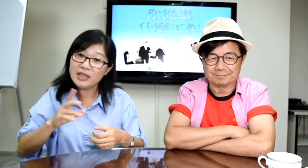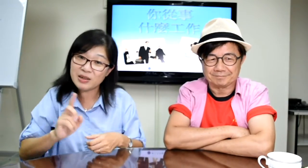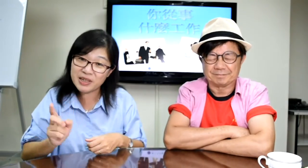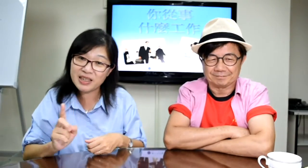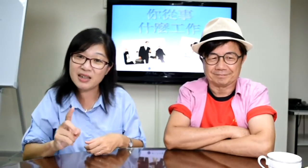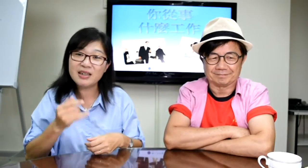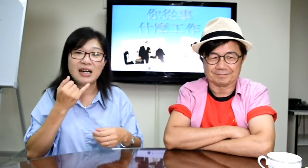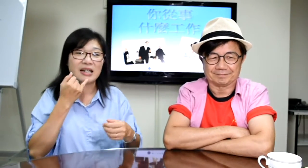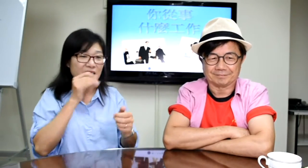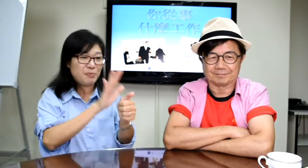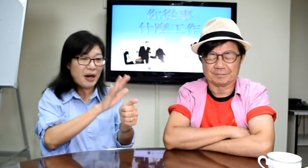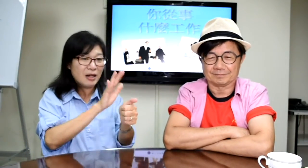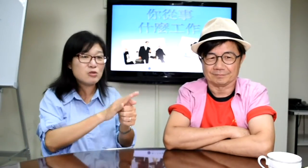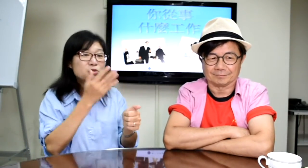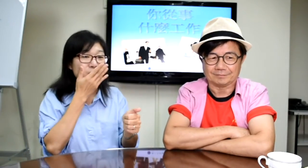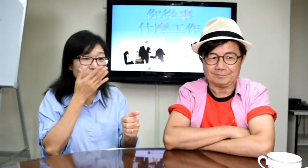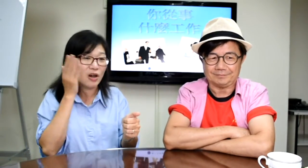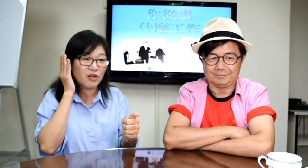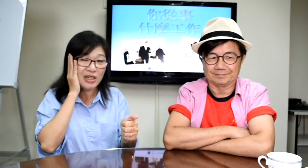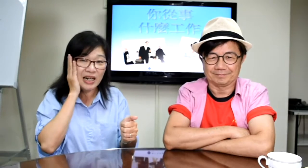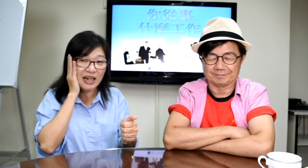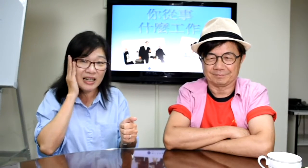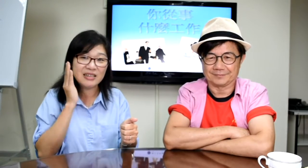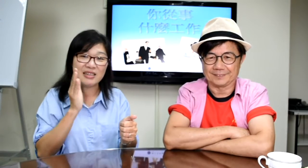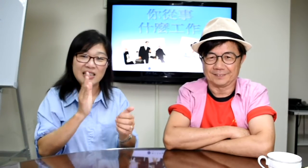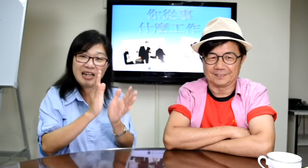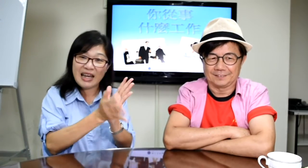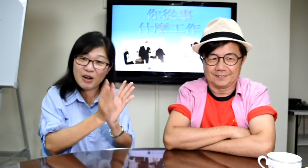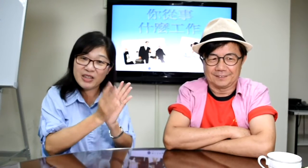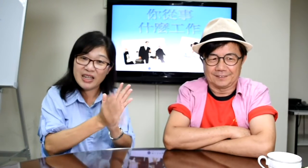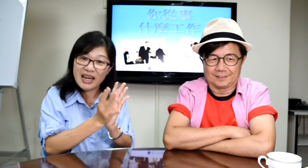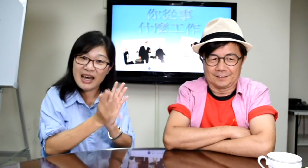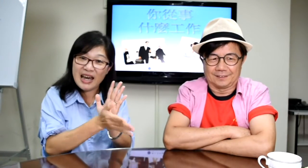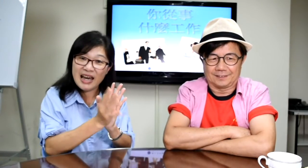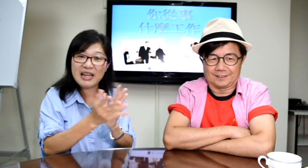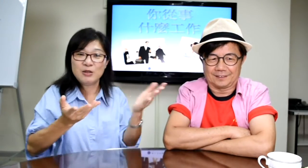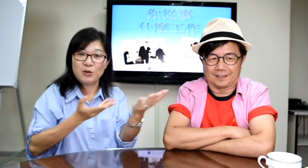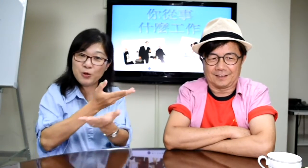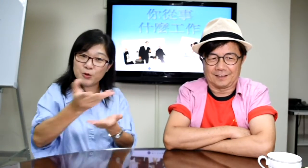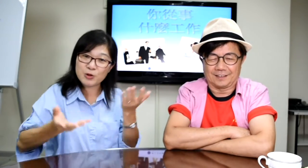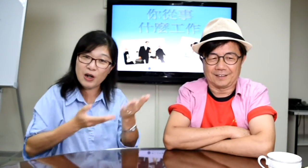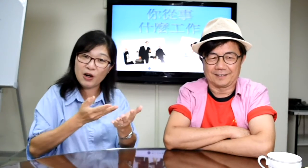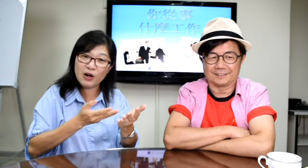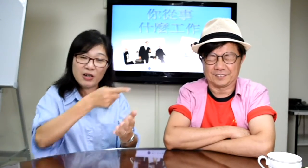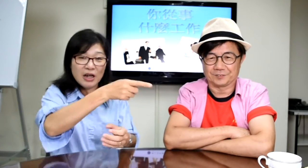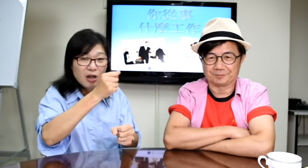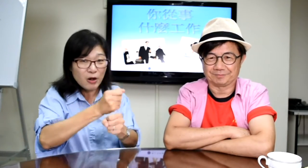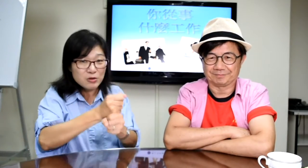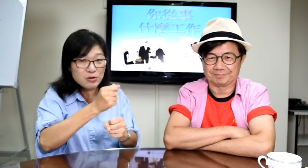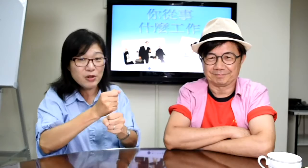么呢？可以帮助聋人聊天互动，工作